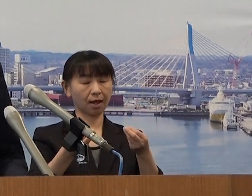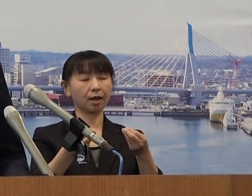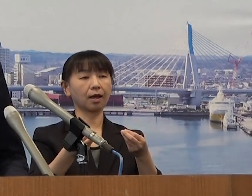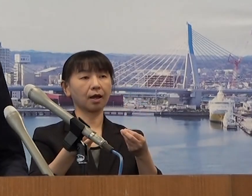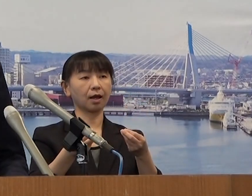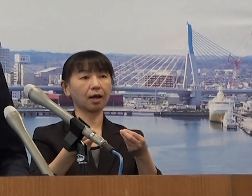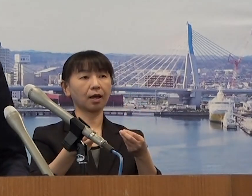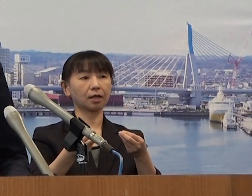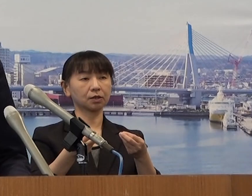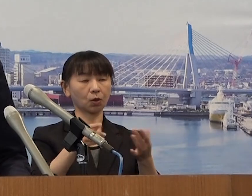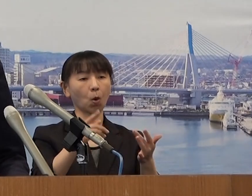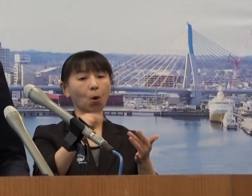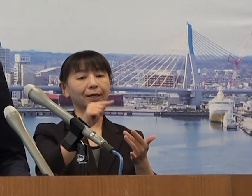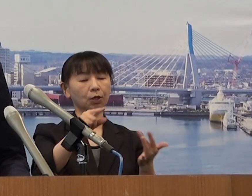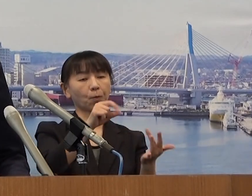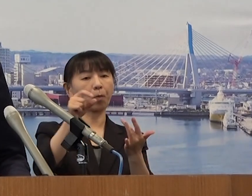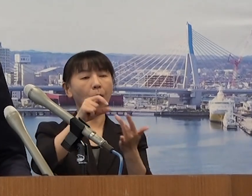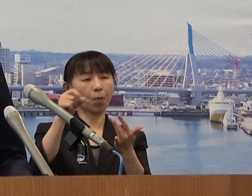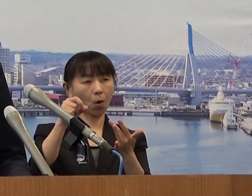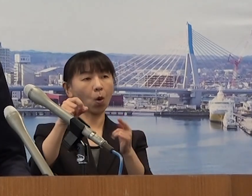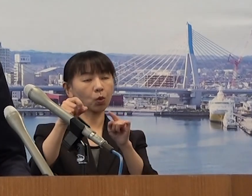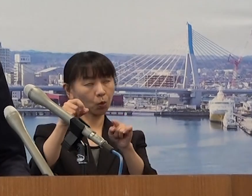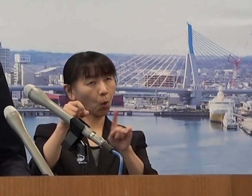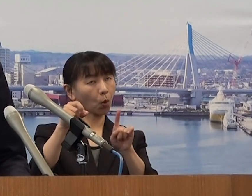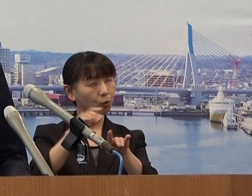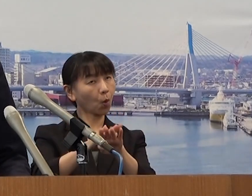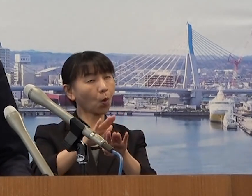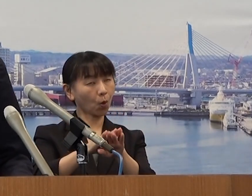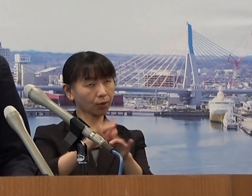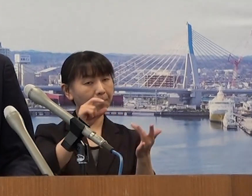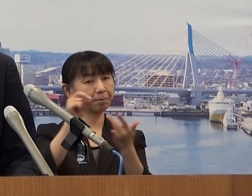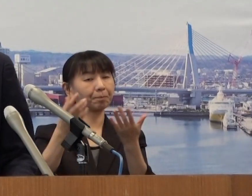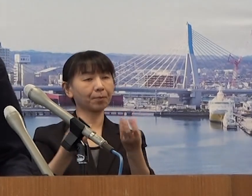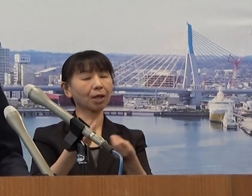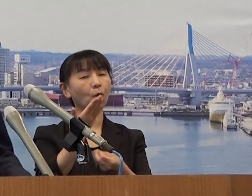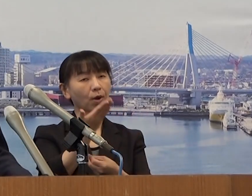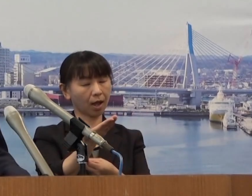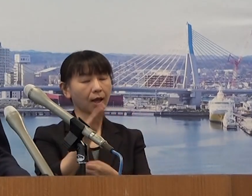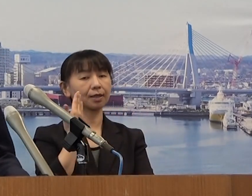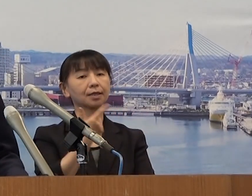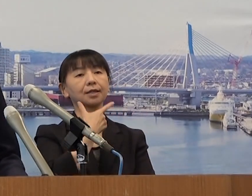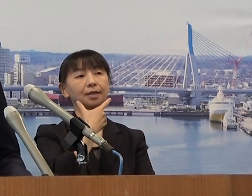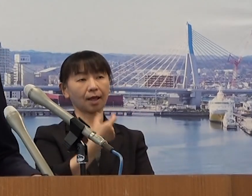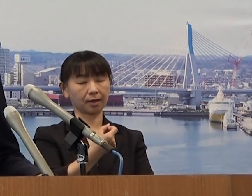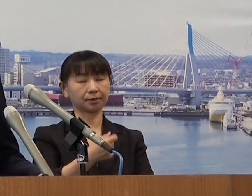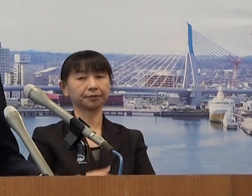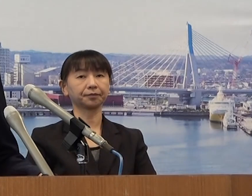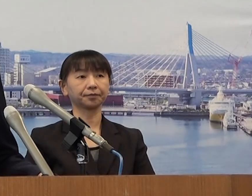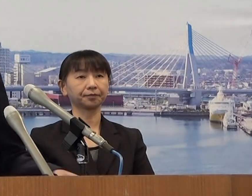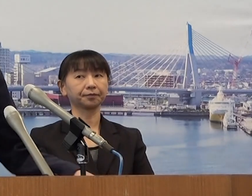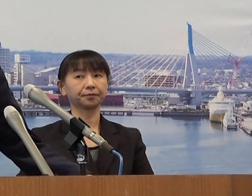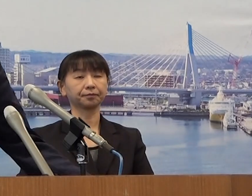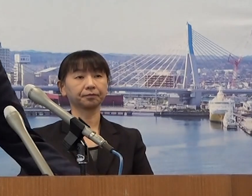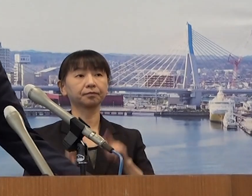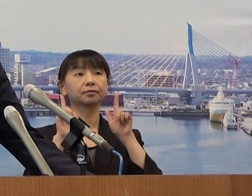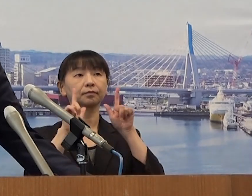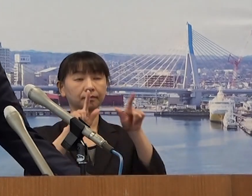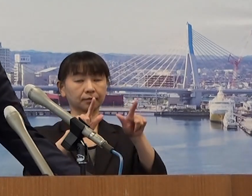その人選がどういうふうにされたのかというところをお聞かせ願えないでしょうか。 は